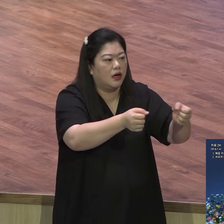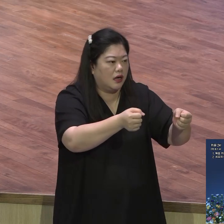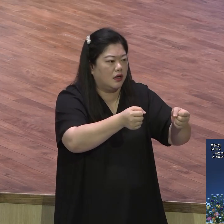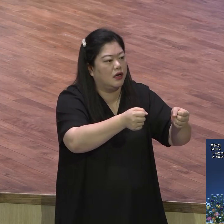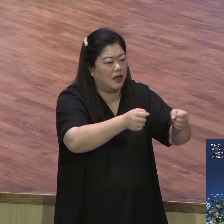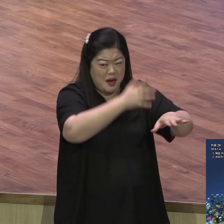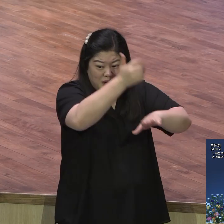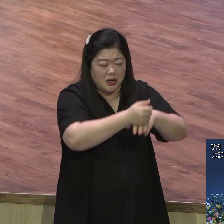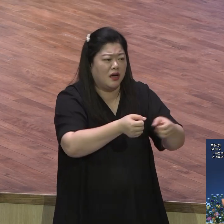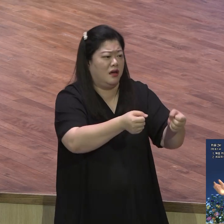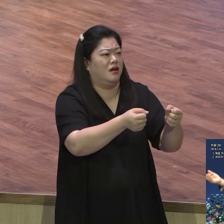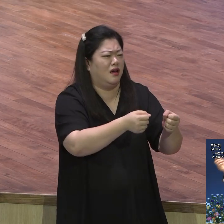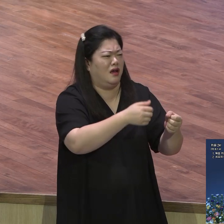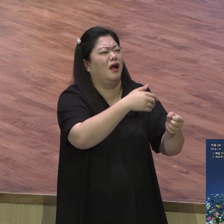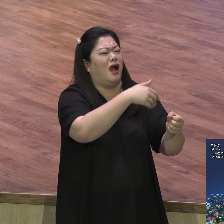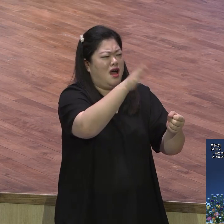있었어요.